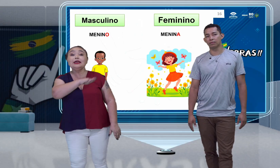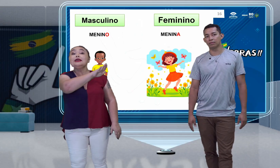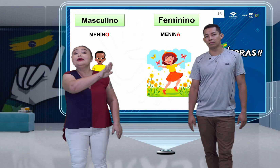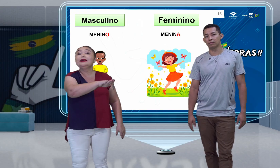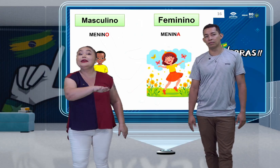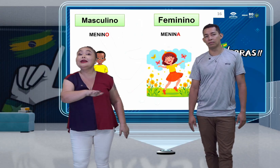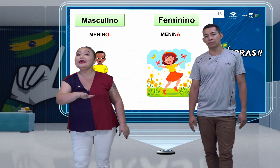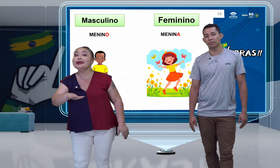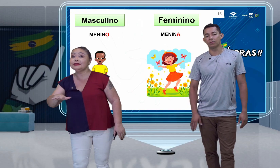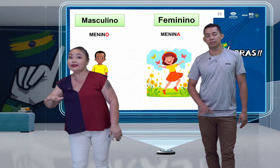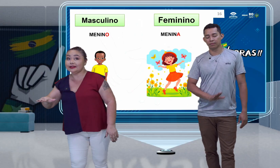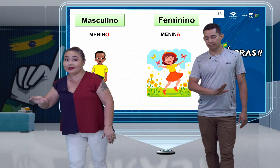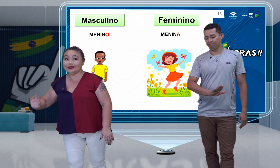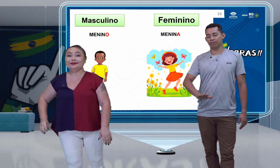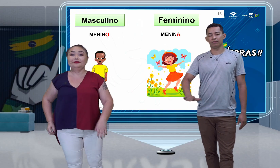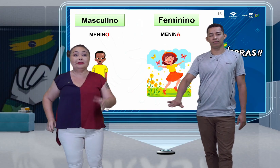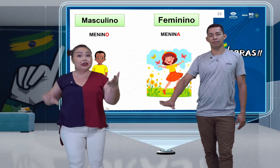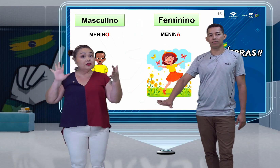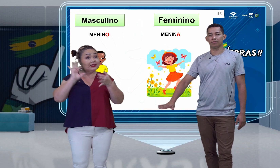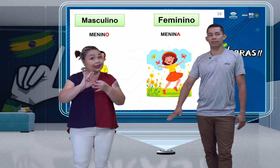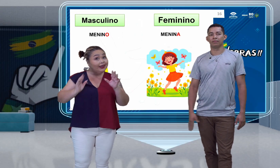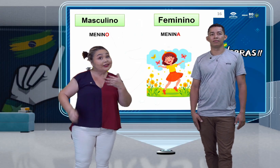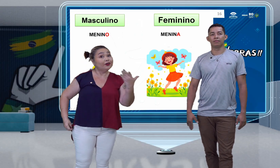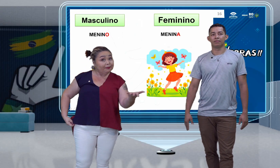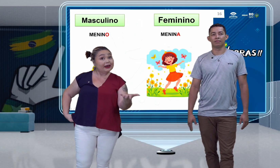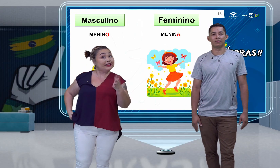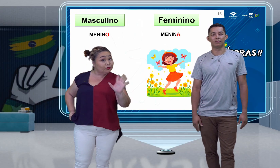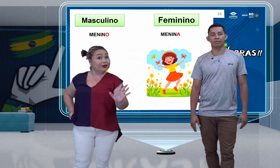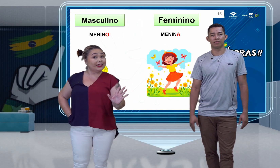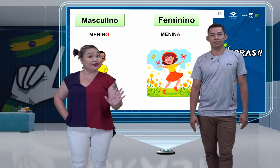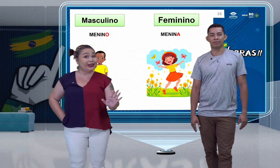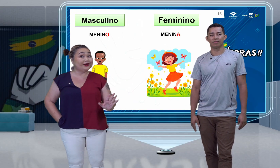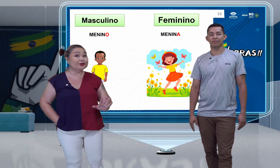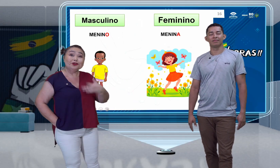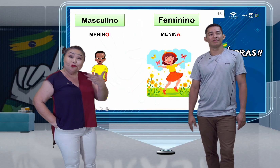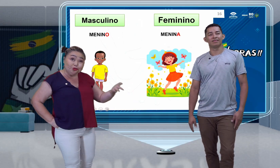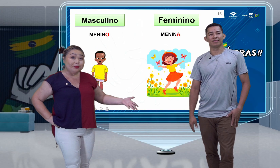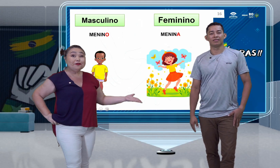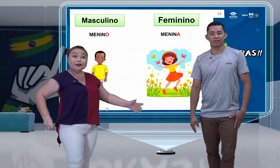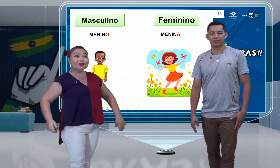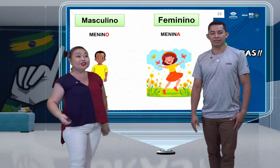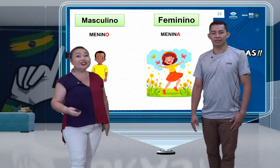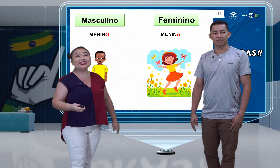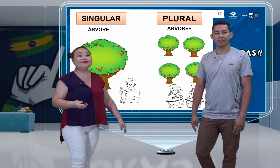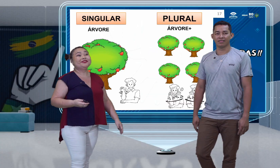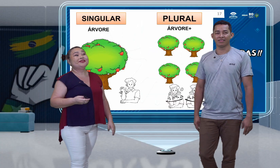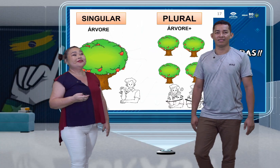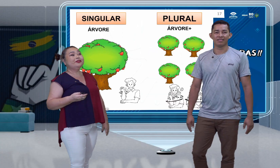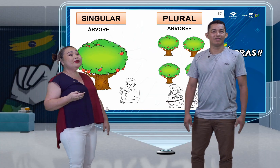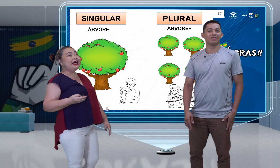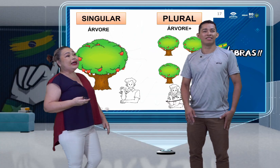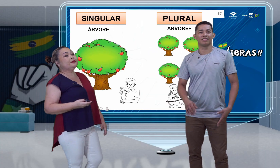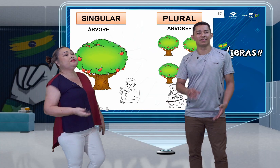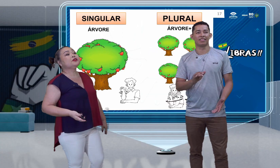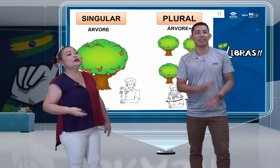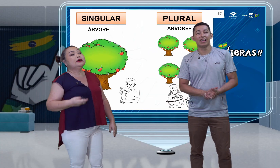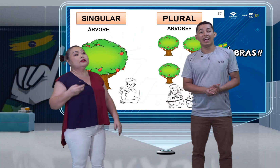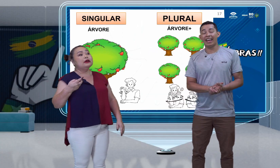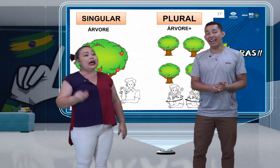e crianças. Tá? A gente faz a relação. Repara que está tudo relacionado? Tudo é morfologia. Vamos lá. Eita,